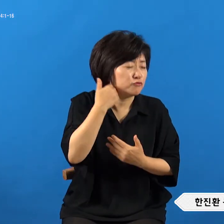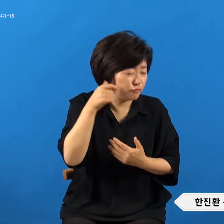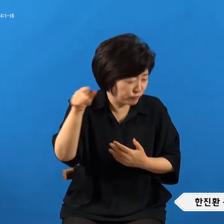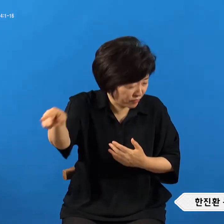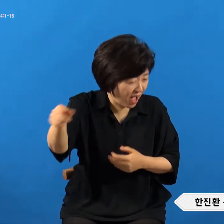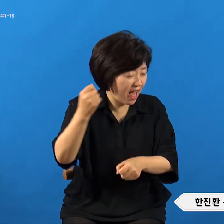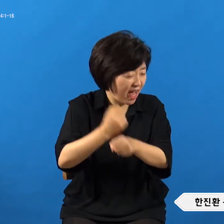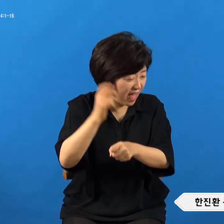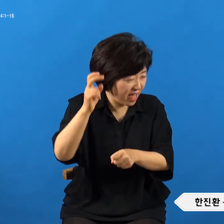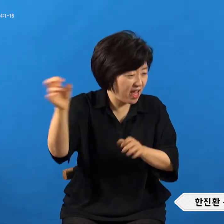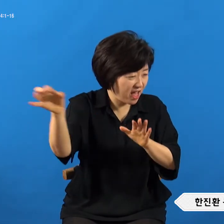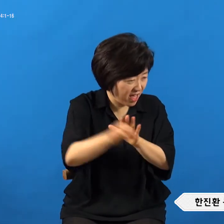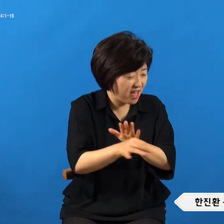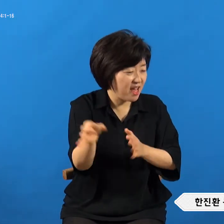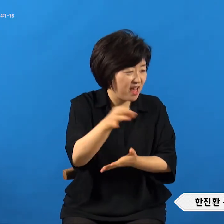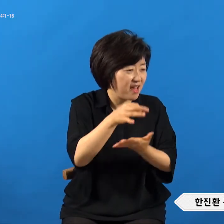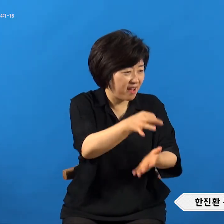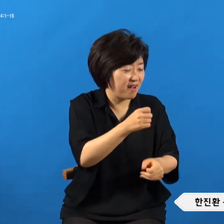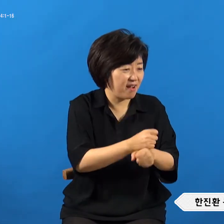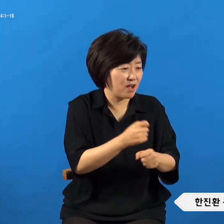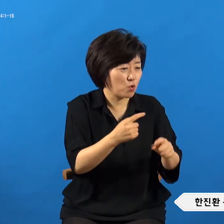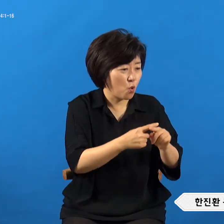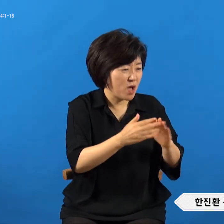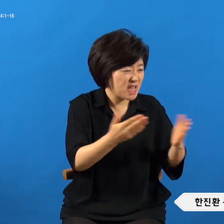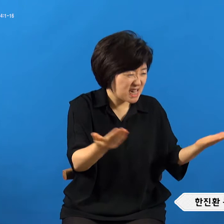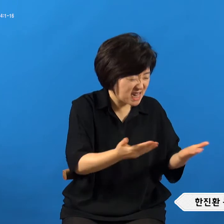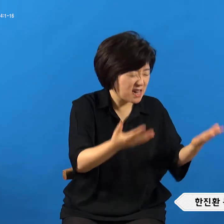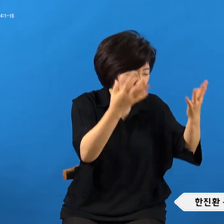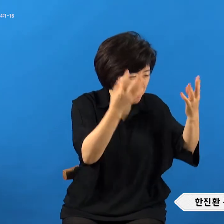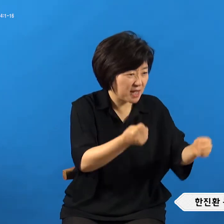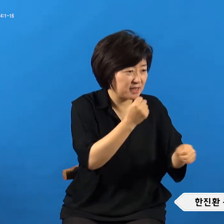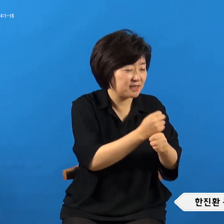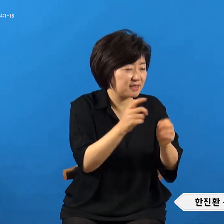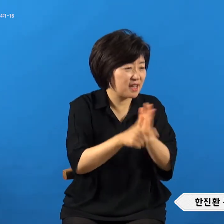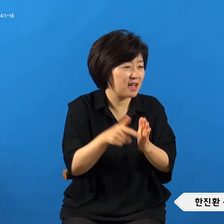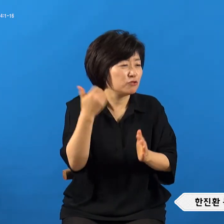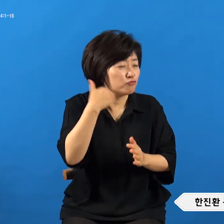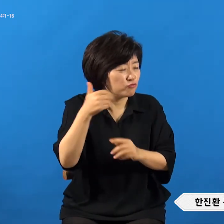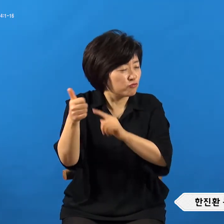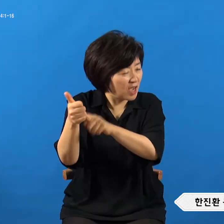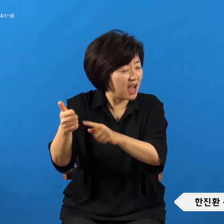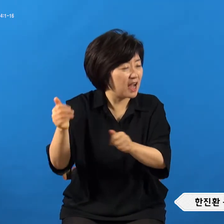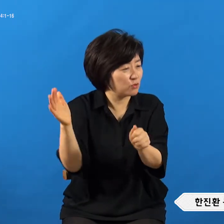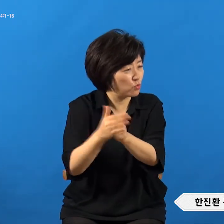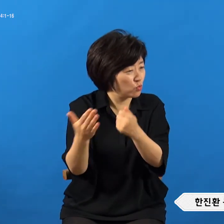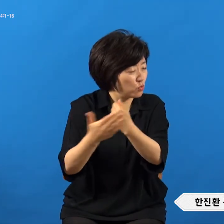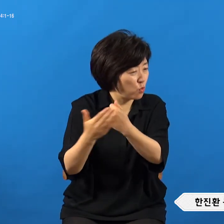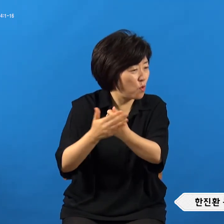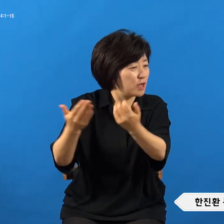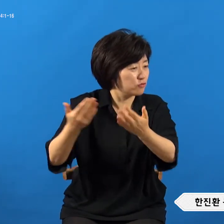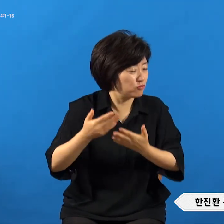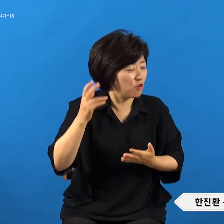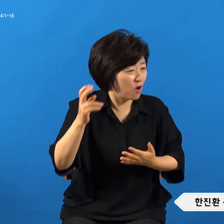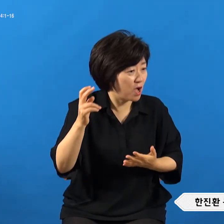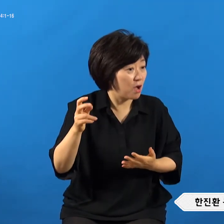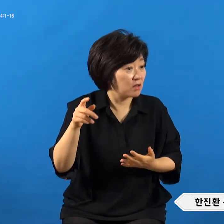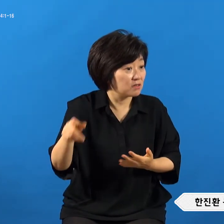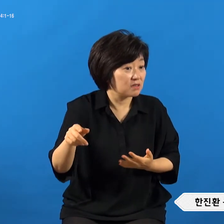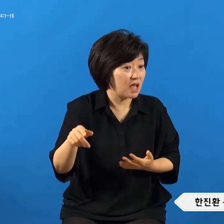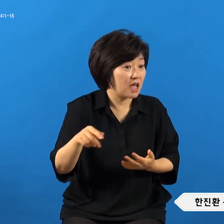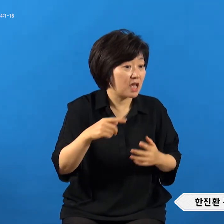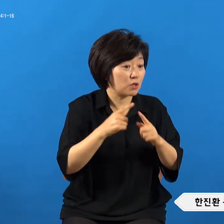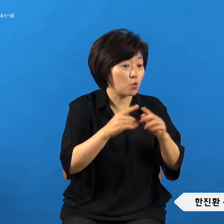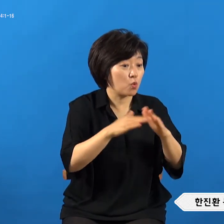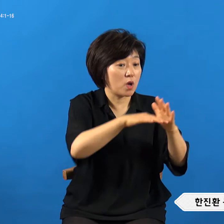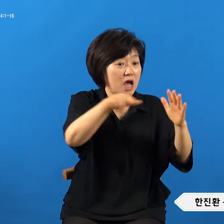거야. 교회 일이 많을 때도 꼭 그분을 찾았습니다. 누군가 하겠지. 그러나 이제 누군가 성도는 더